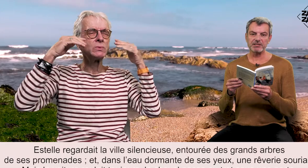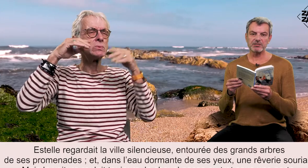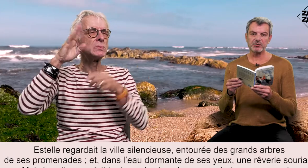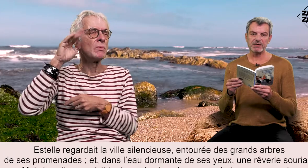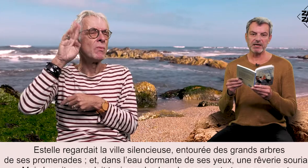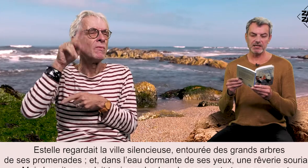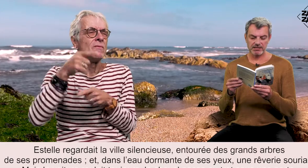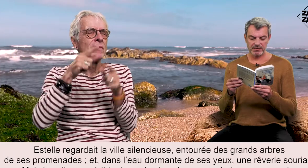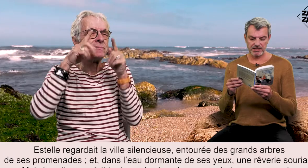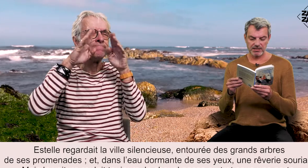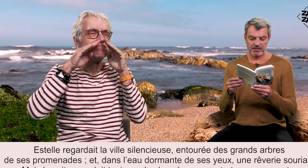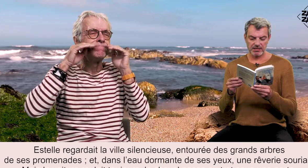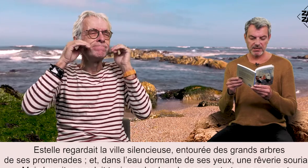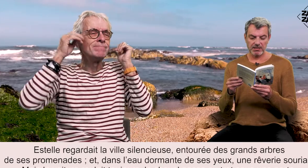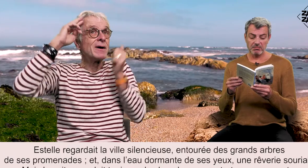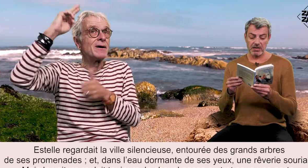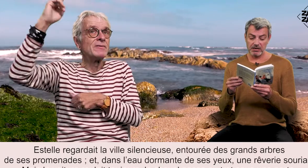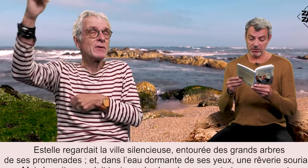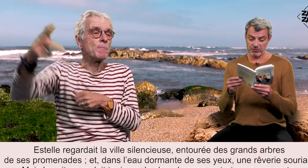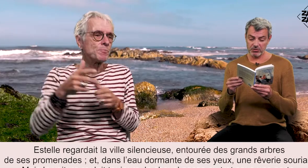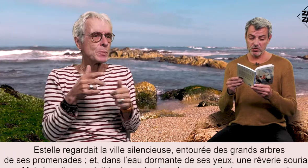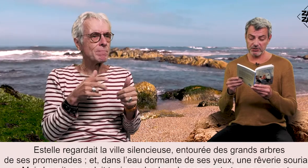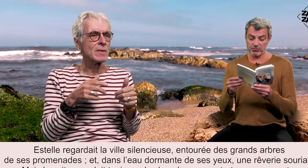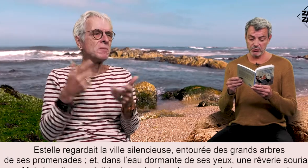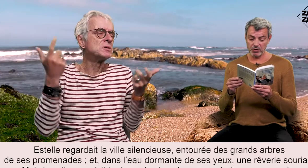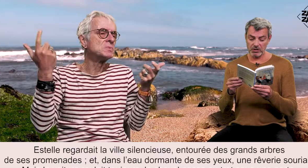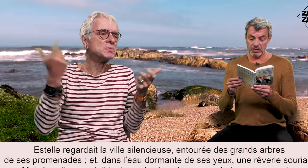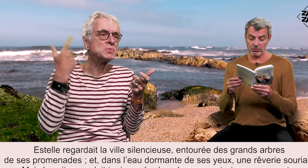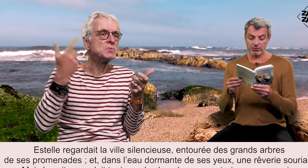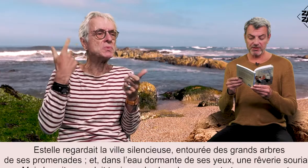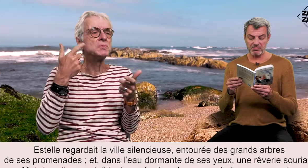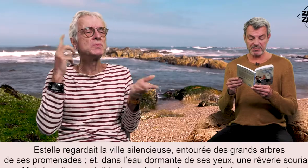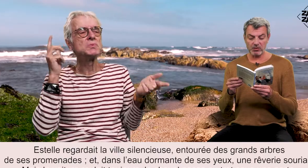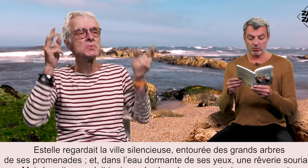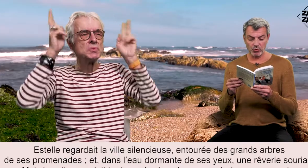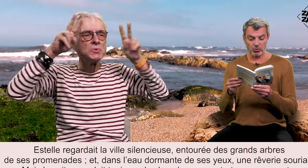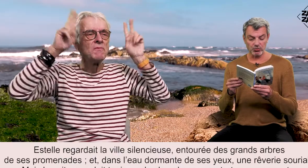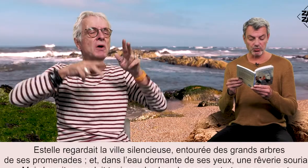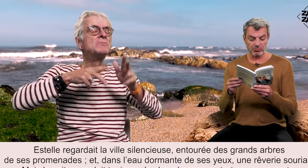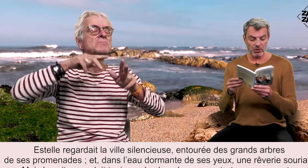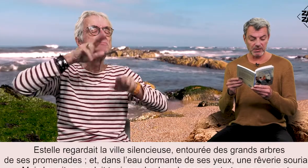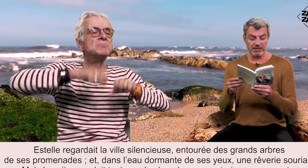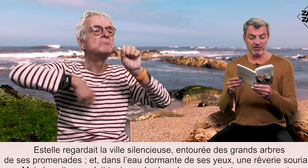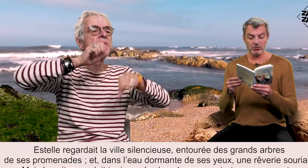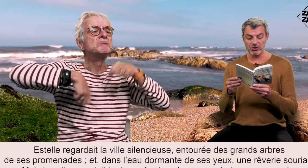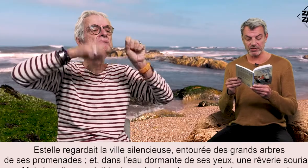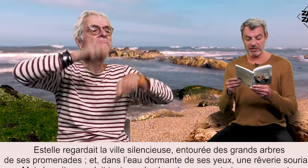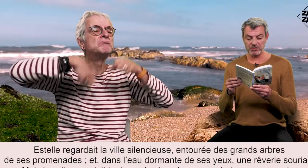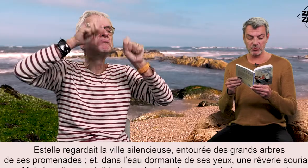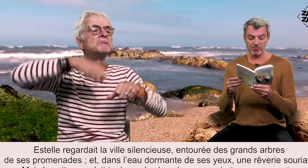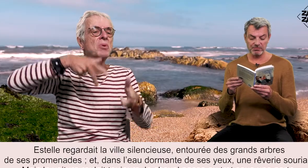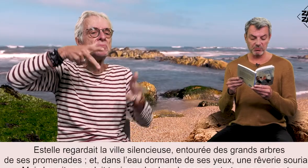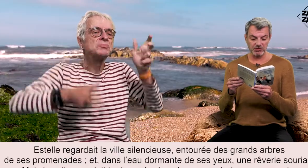rêverie souriait. Mais la voiture roulait toujours. Le cheval passa au trot sous une porte et les roues